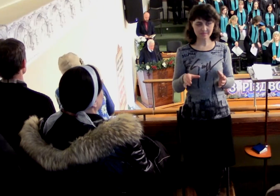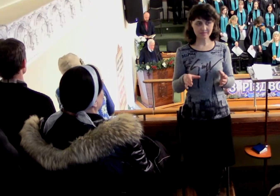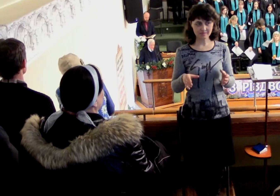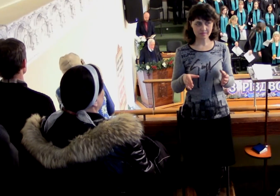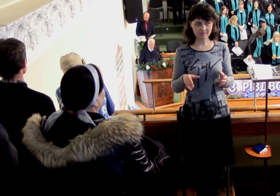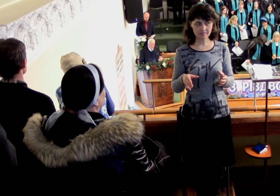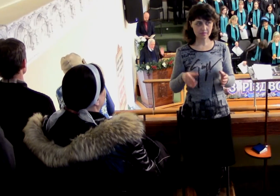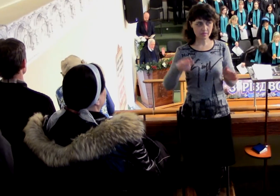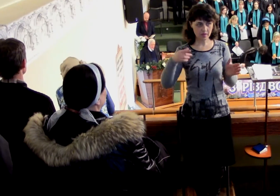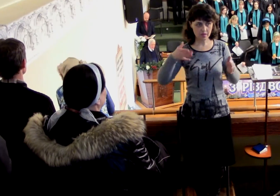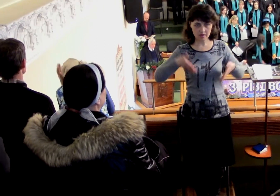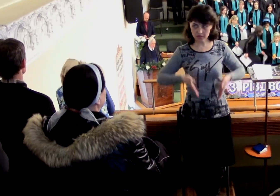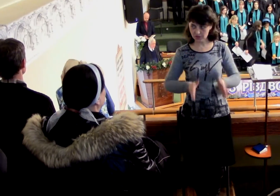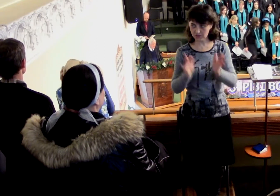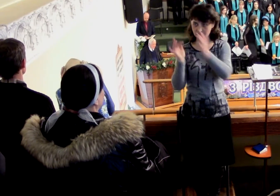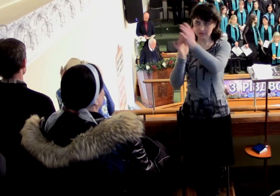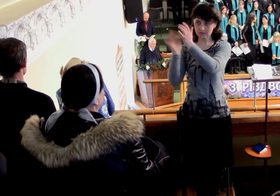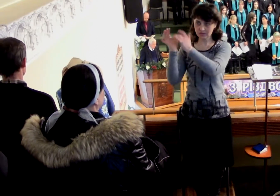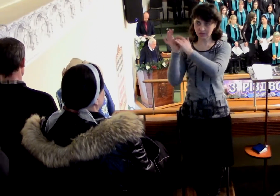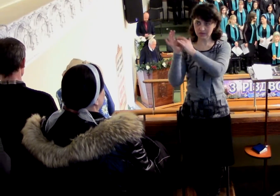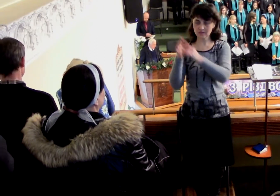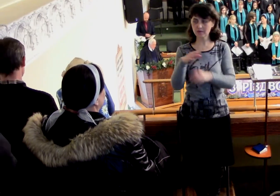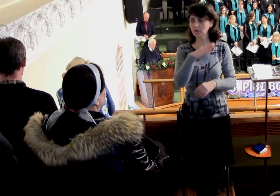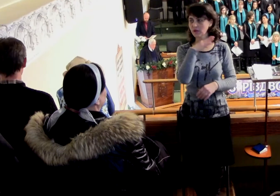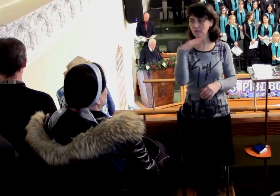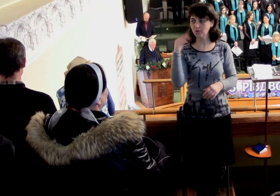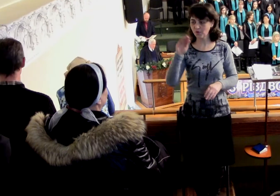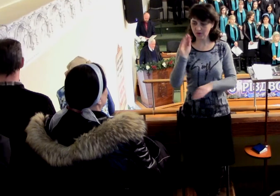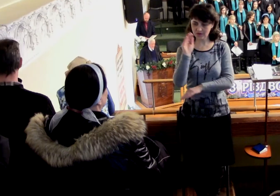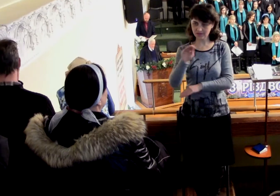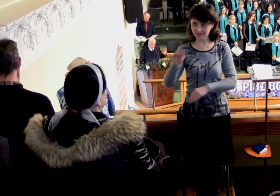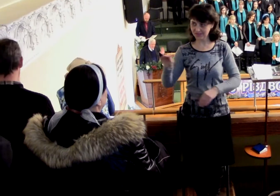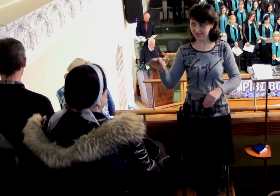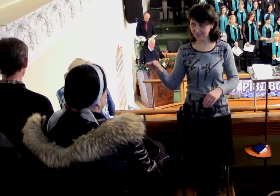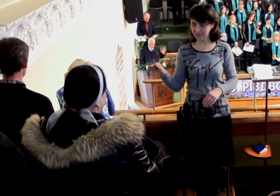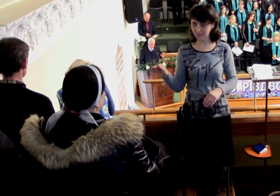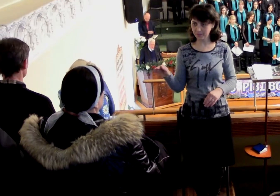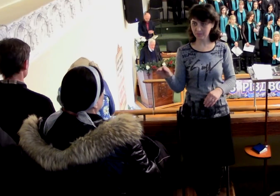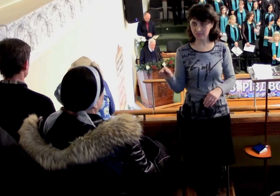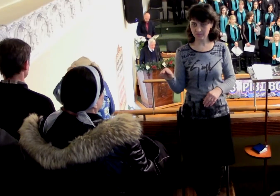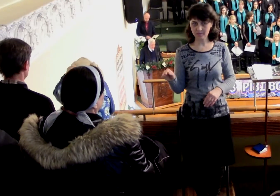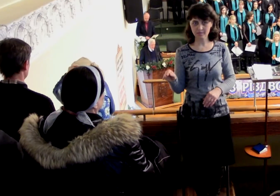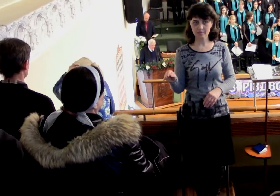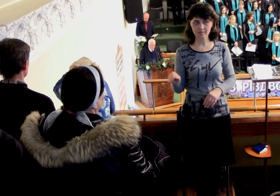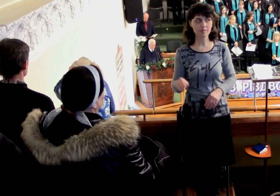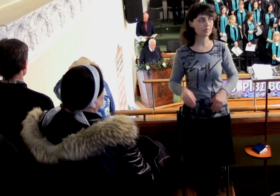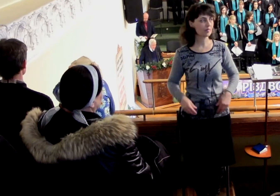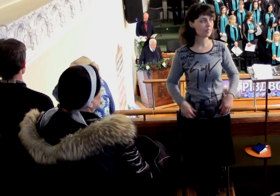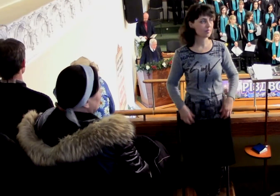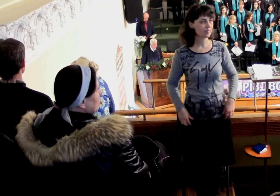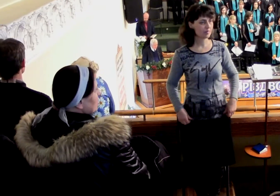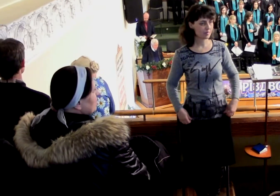нашим учениками. Для них отдельно будет. От двух до четырех. Остальные все находятся в